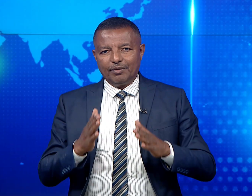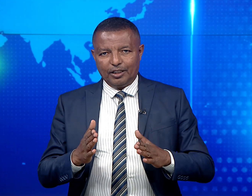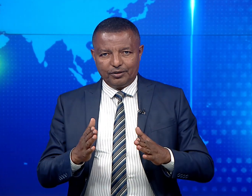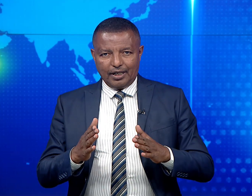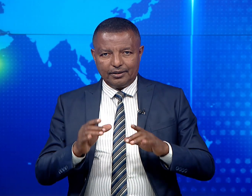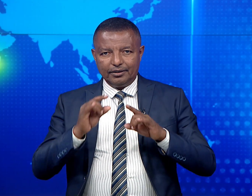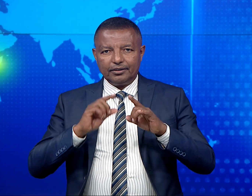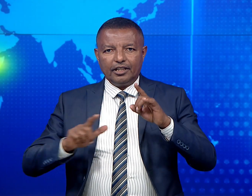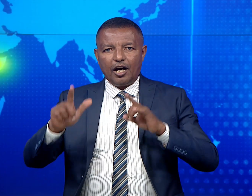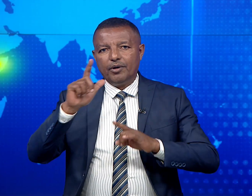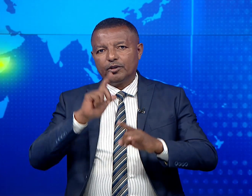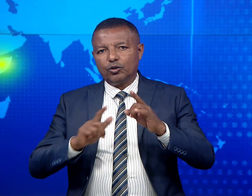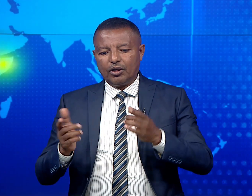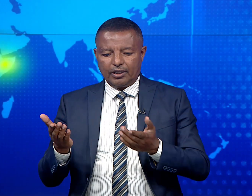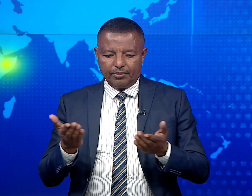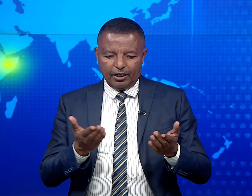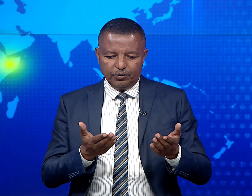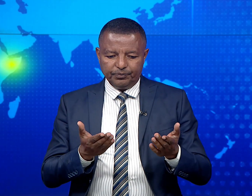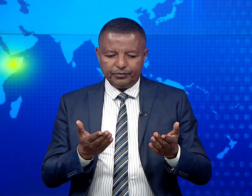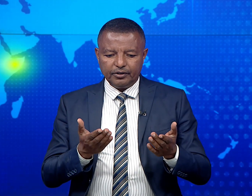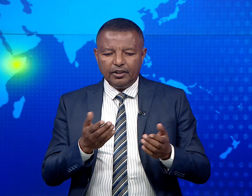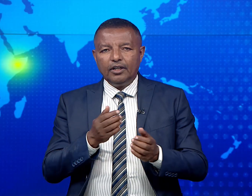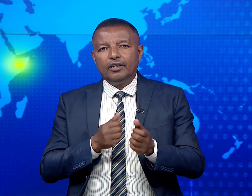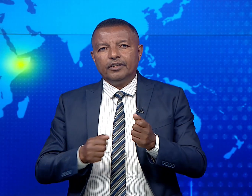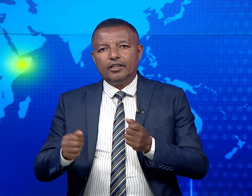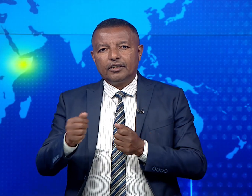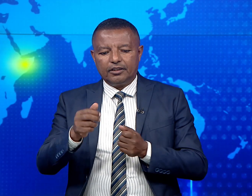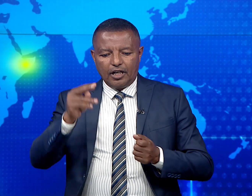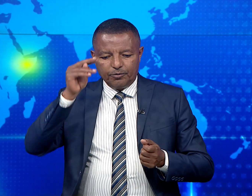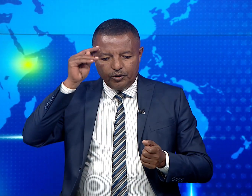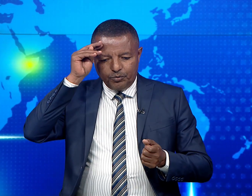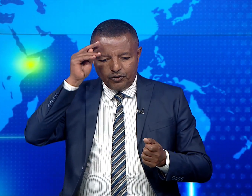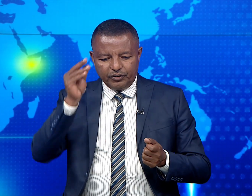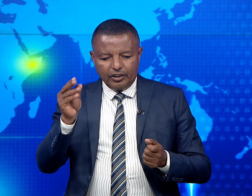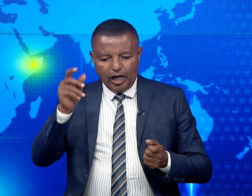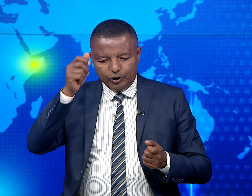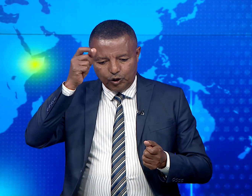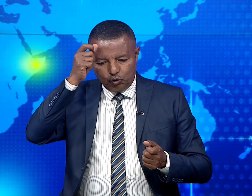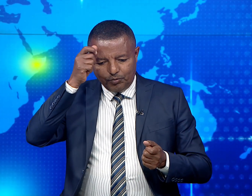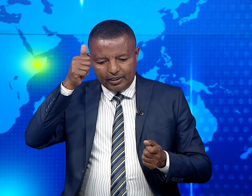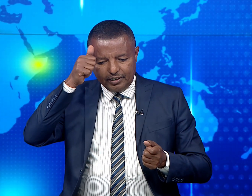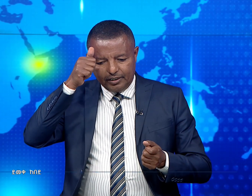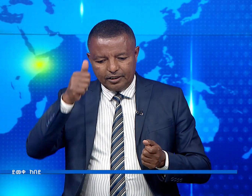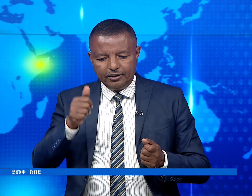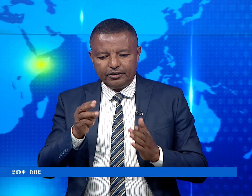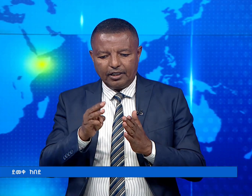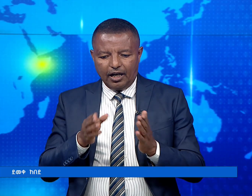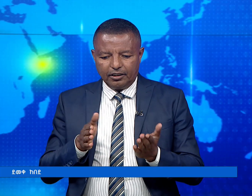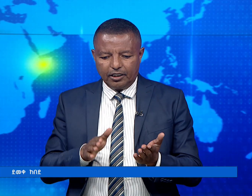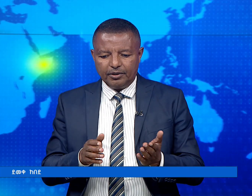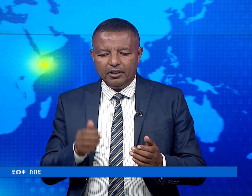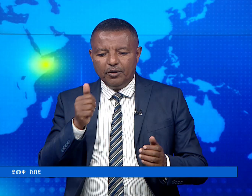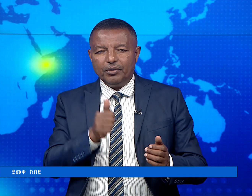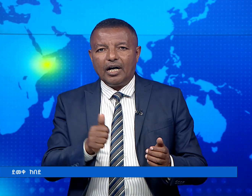ተናትልን ተመልካቾቻችን ዜና በምልክት ቋንቋ ቀርባሉ። የተቀዳሚ ሙፍቲ ሀጂ ዑመር እንድሪስ